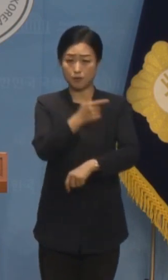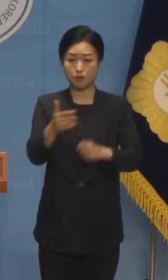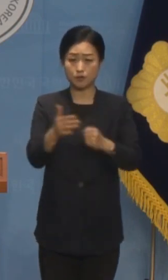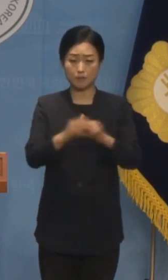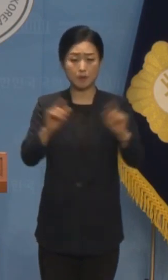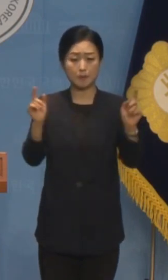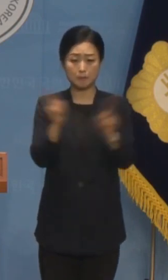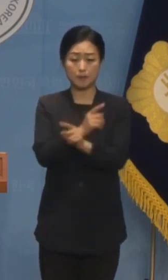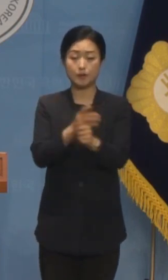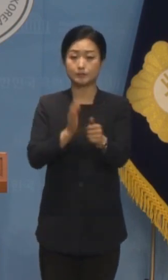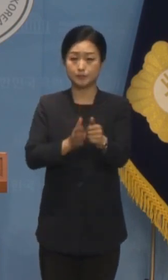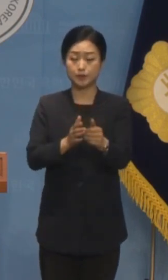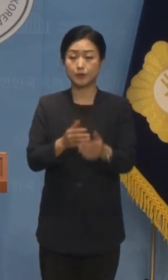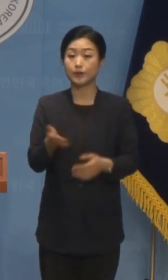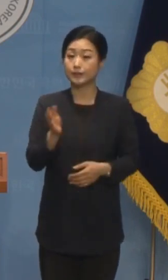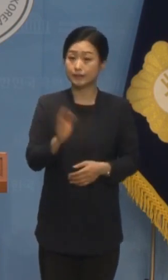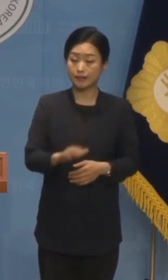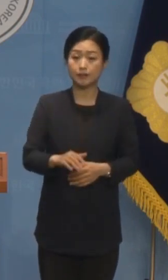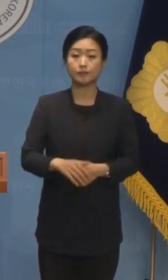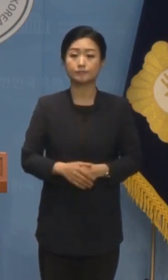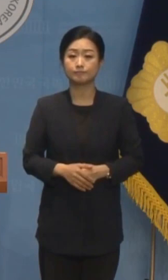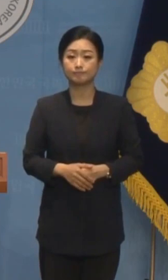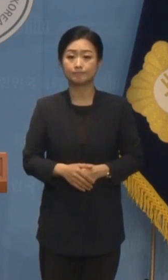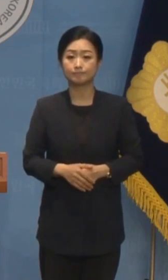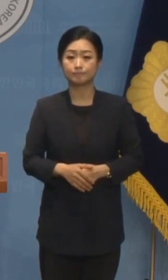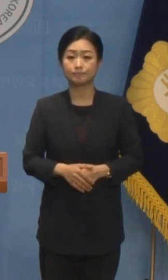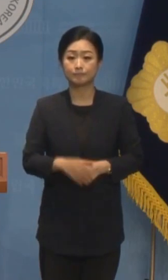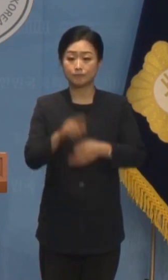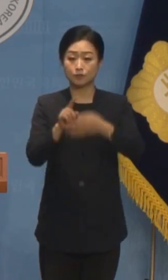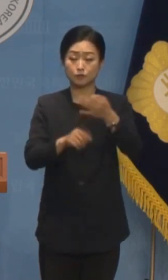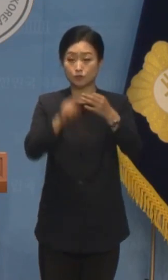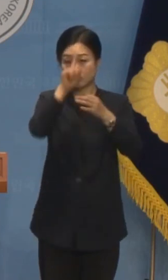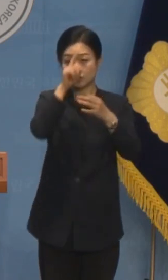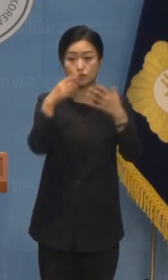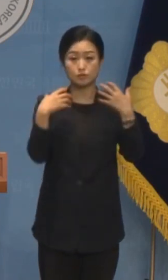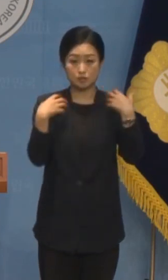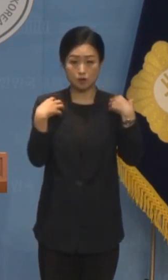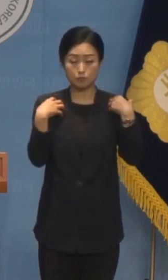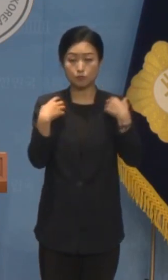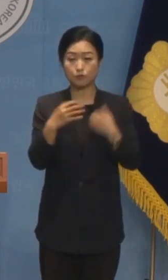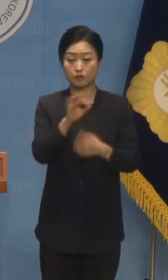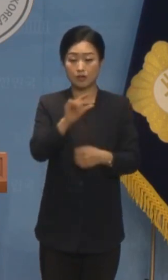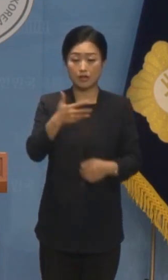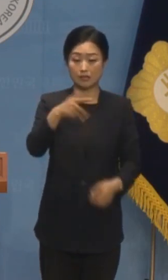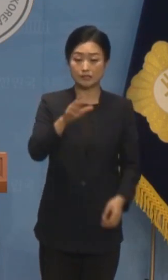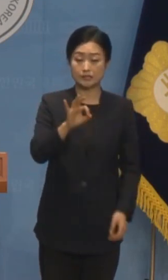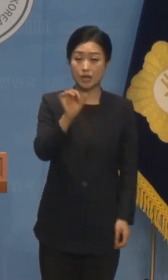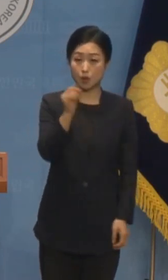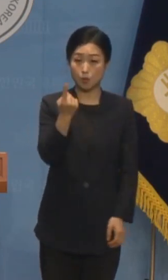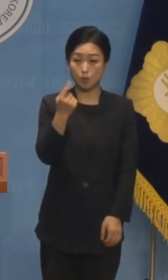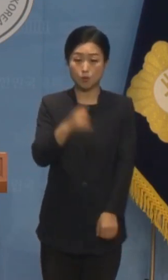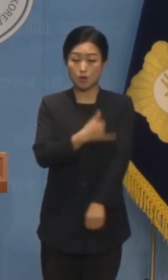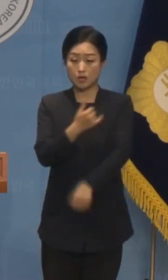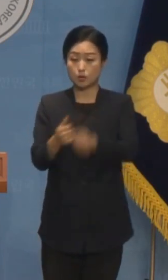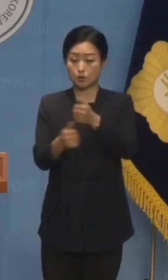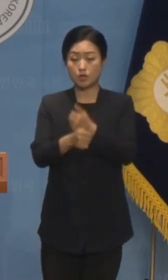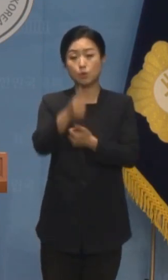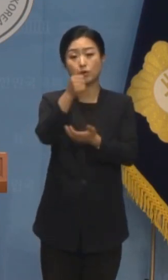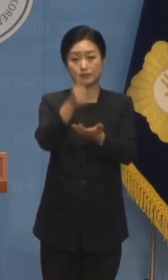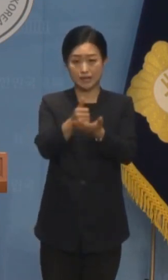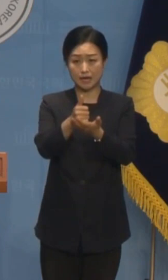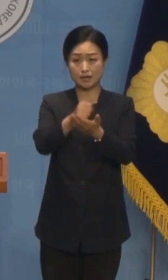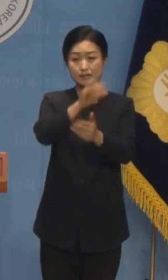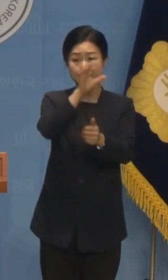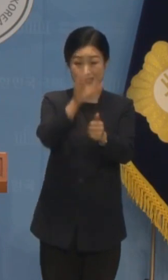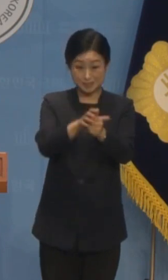대상입니다. 그런데 더 우려스러운 것은 윤석열 정부의 안창호 인권위원장 후보자 지명 등으로